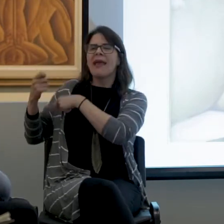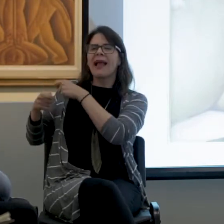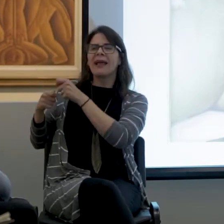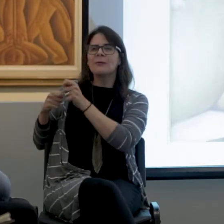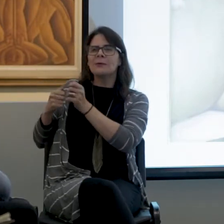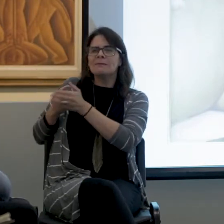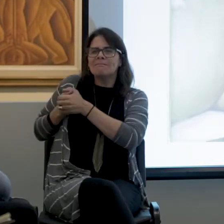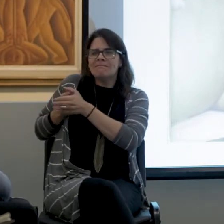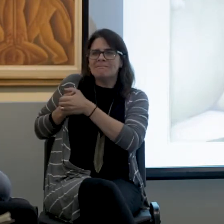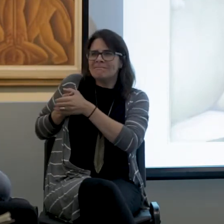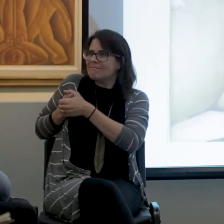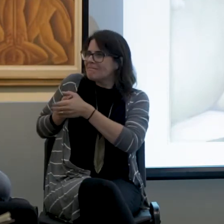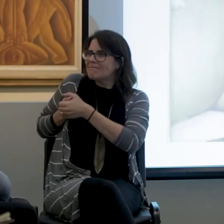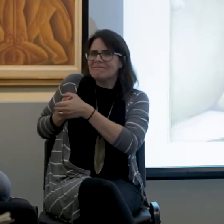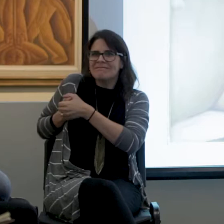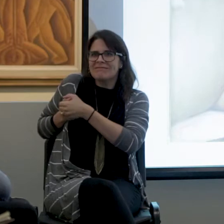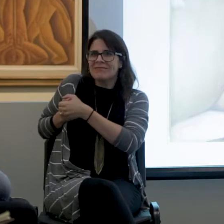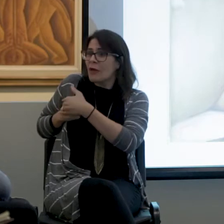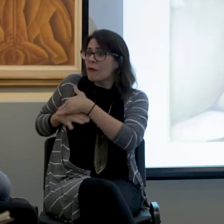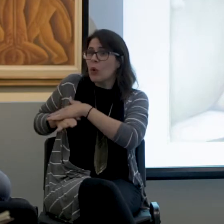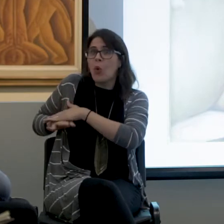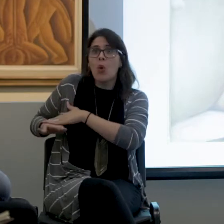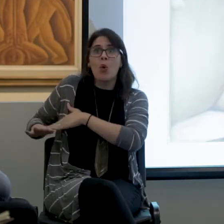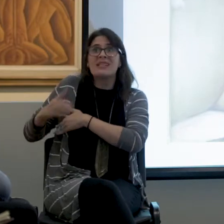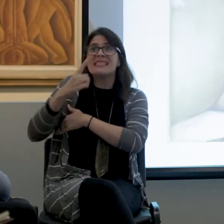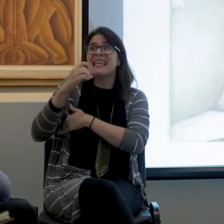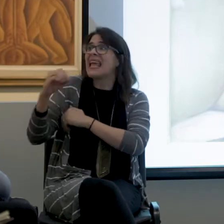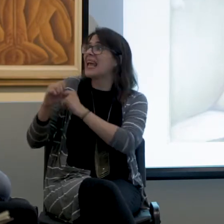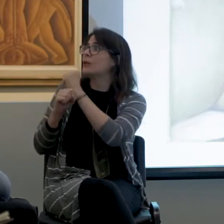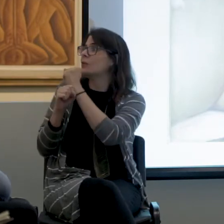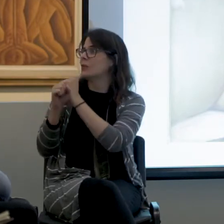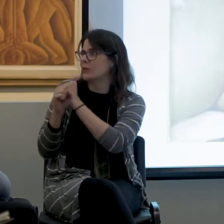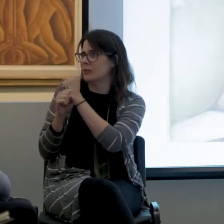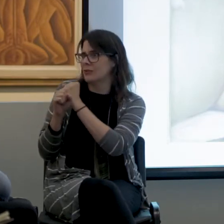dentro desse mercado negro ele ficou por mais de 100 anos.